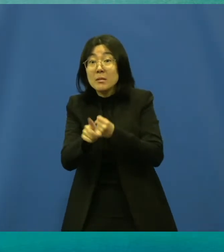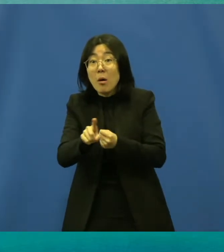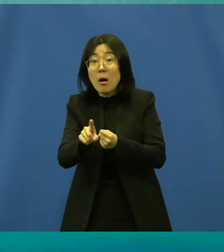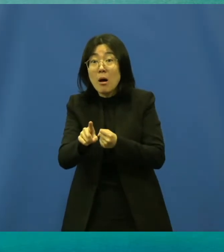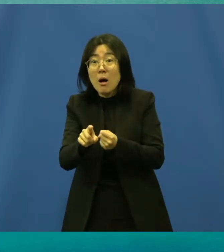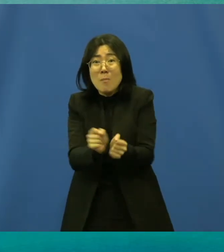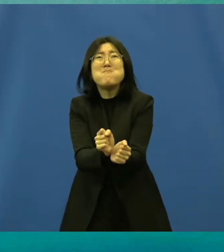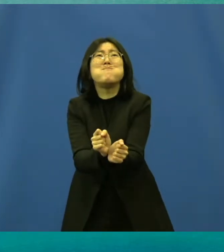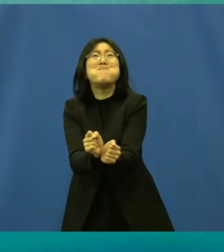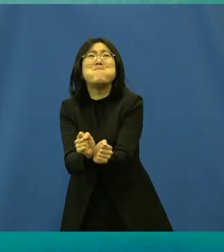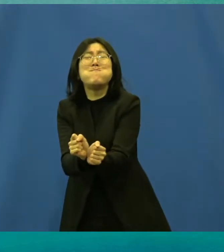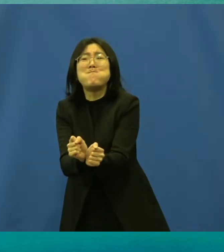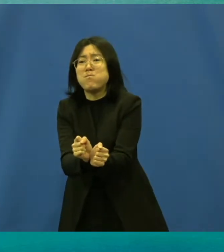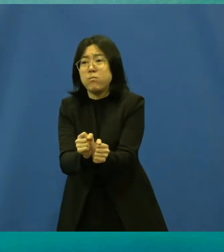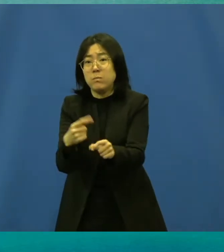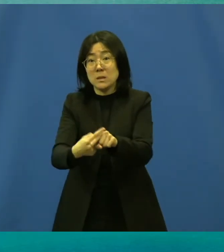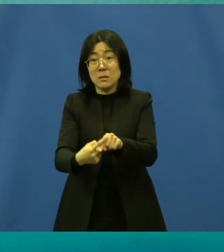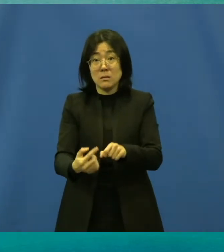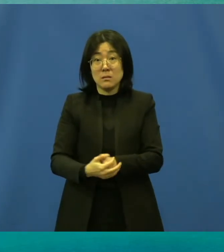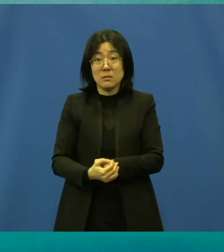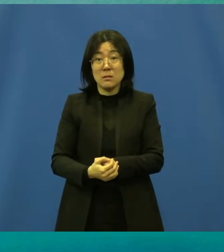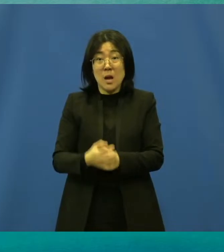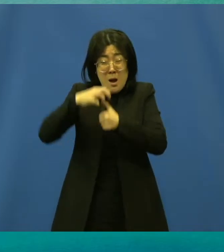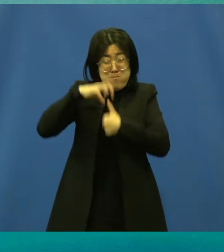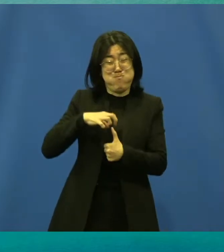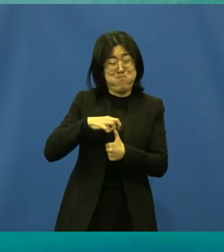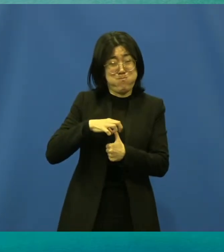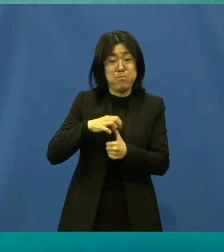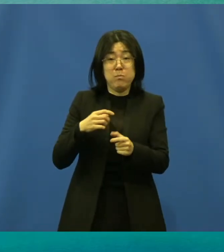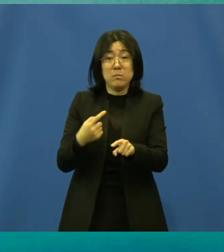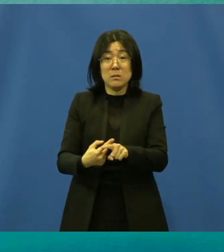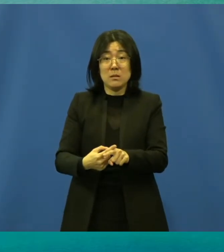아마 항상 얼굴을 찡그리고 있을 것입니다.